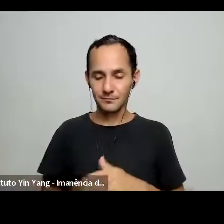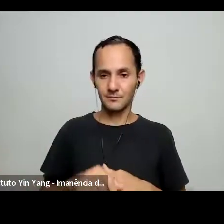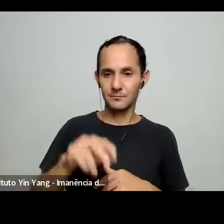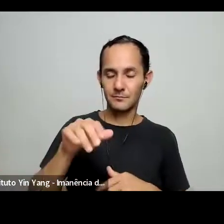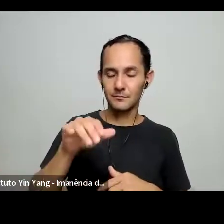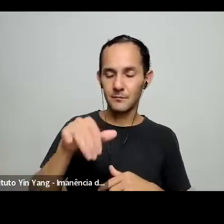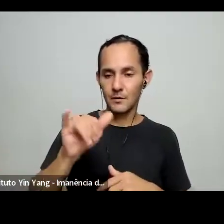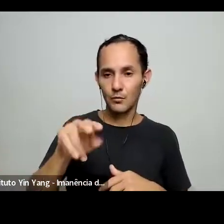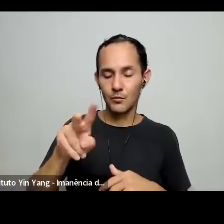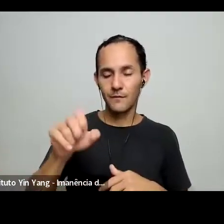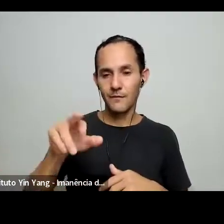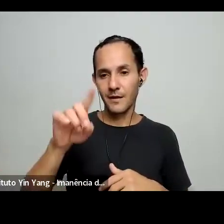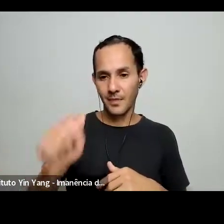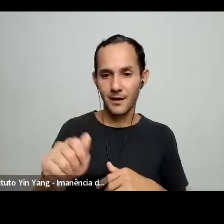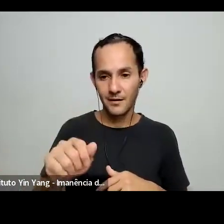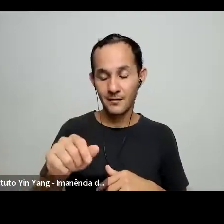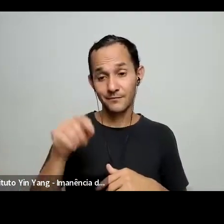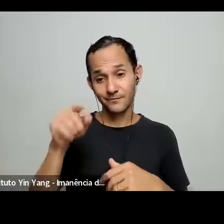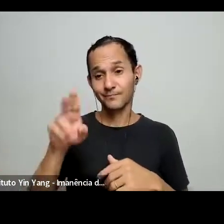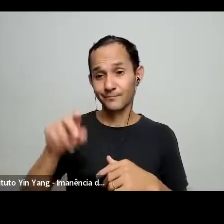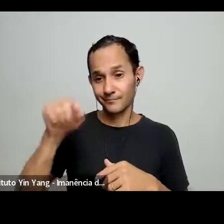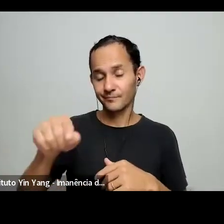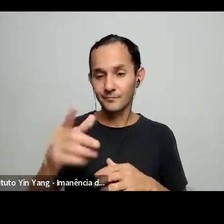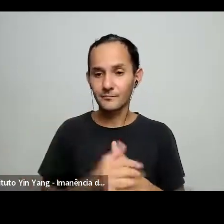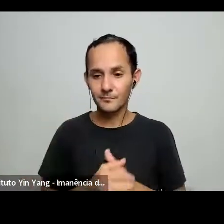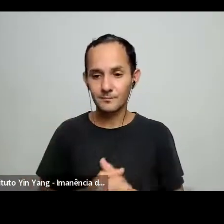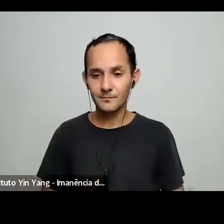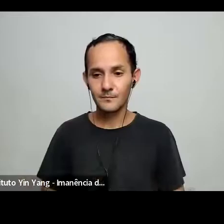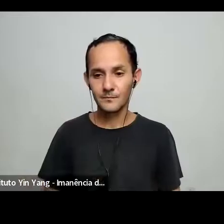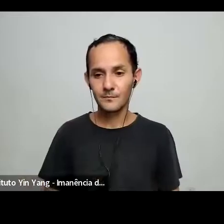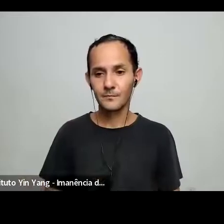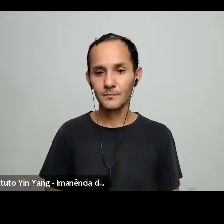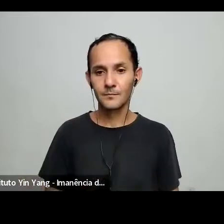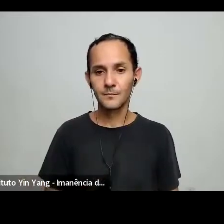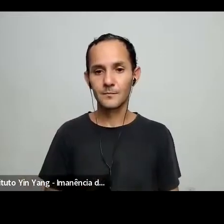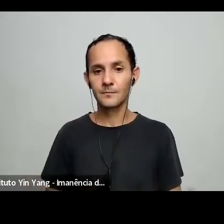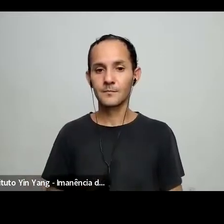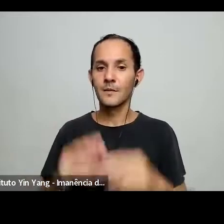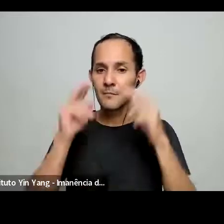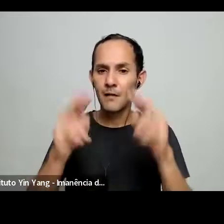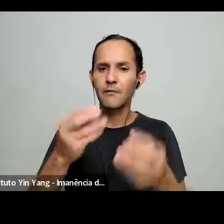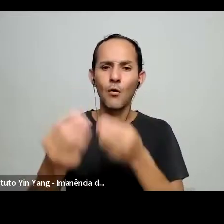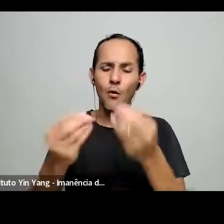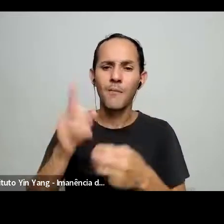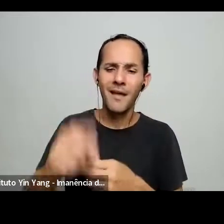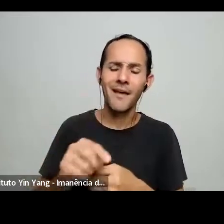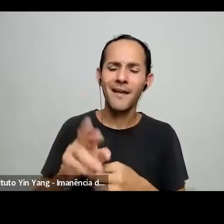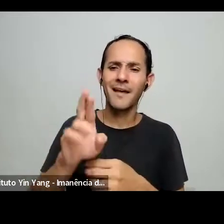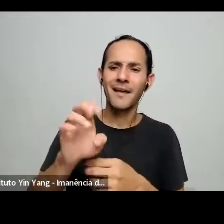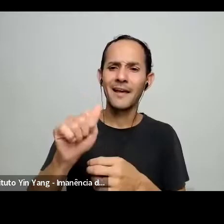próprio modelo biomédico também é uma racionalidade, uma forma de enxergar a realidade com